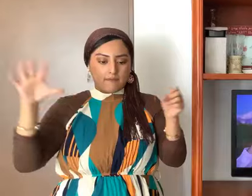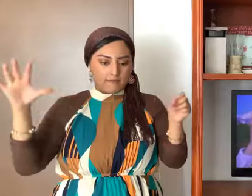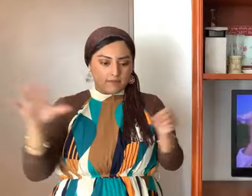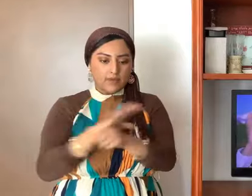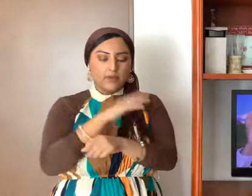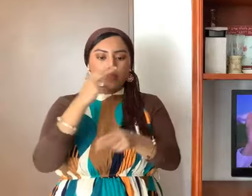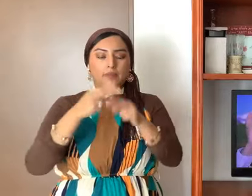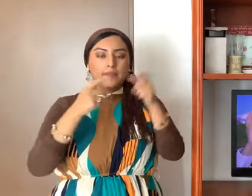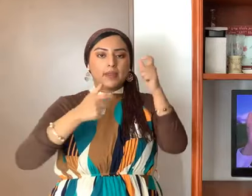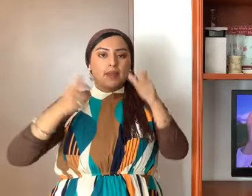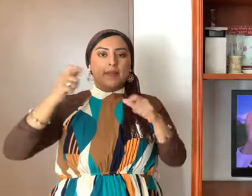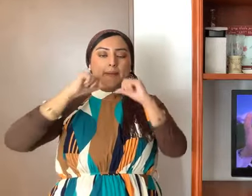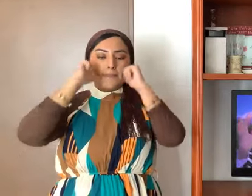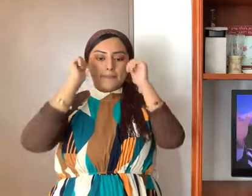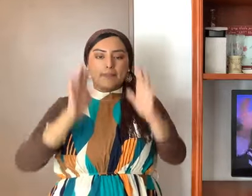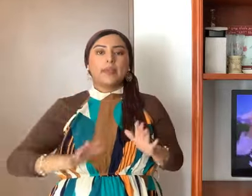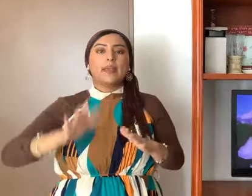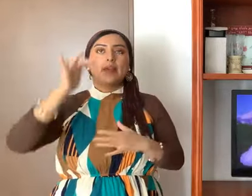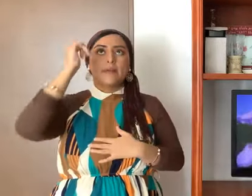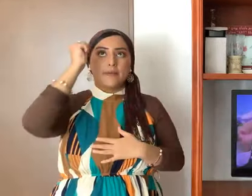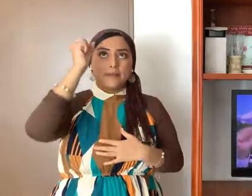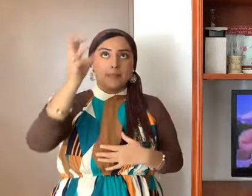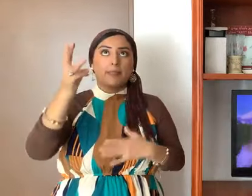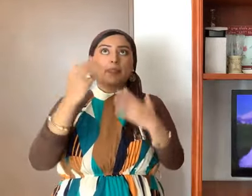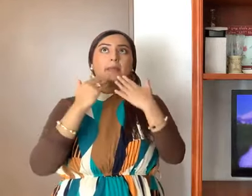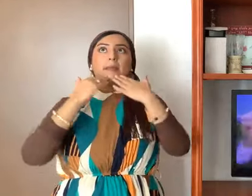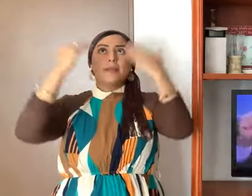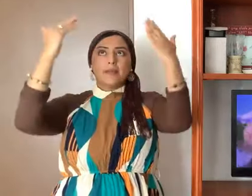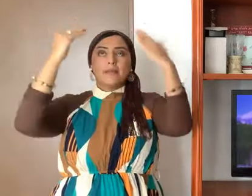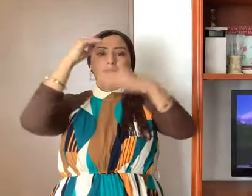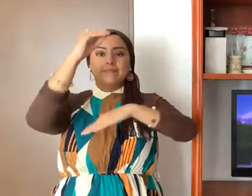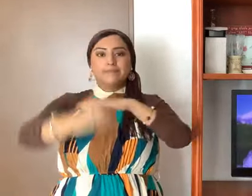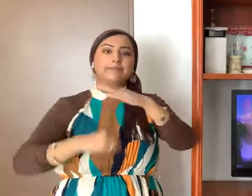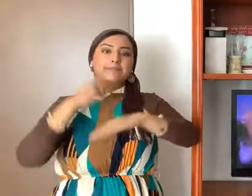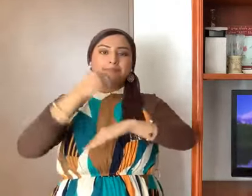En el nombre bendito y poderoso de nuestro Adón Yahshua Mashiach, Omen, Beomen.